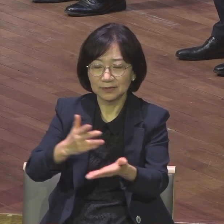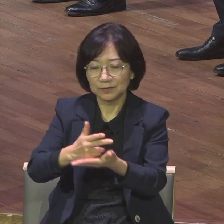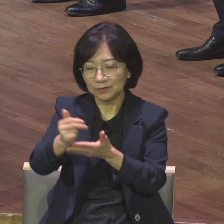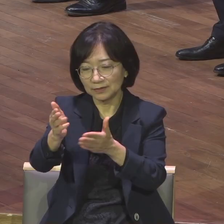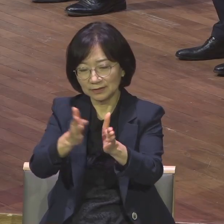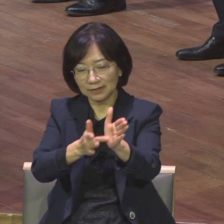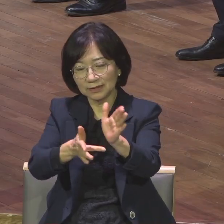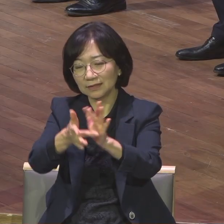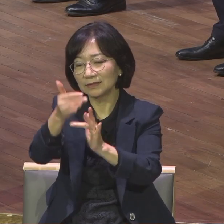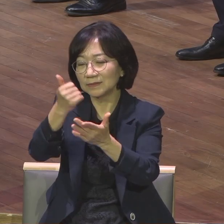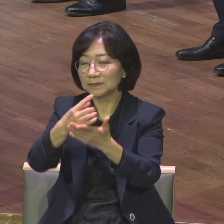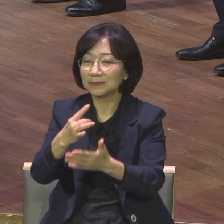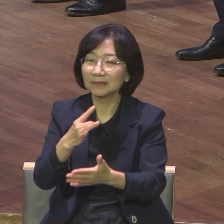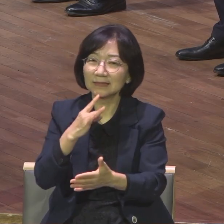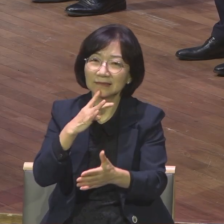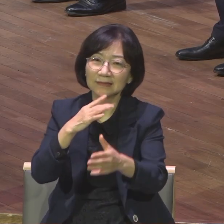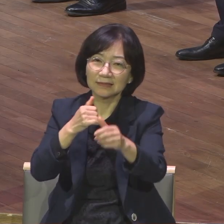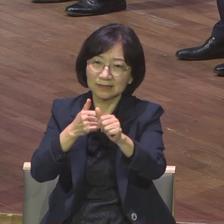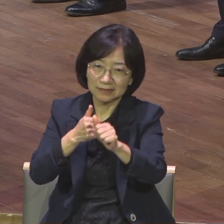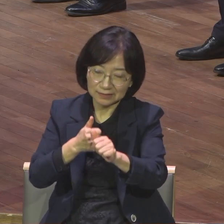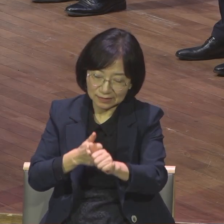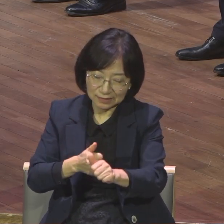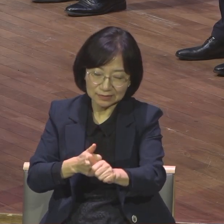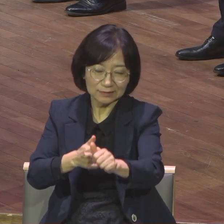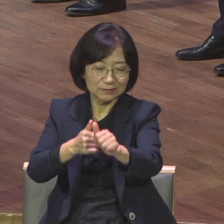동안 주 예수만